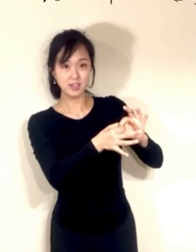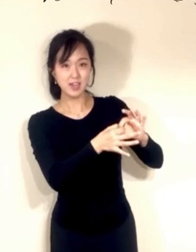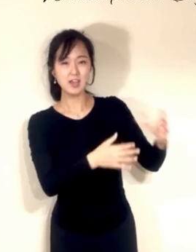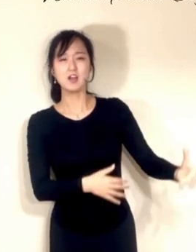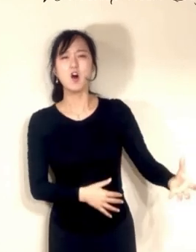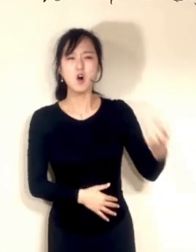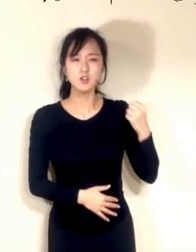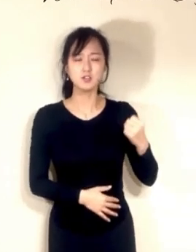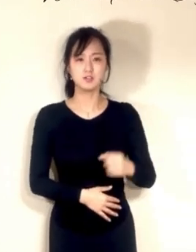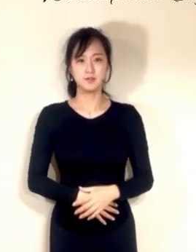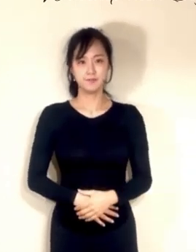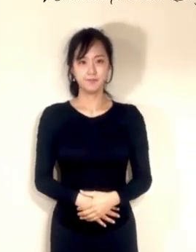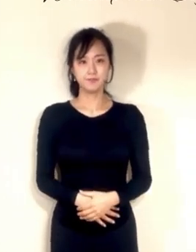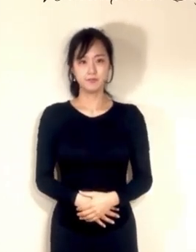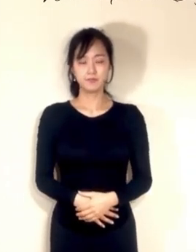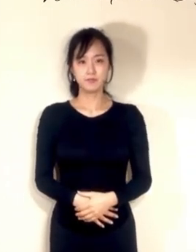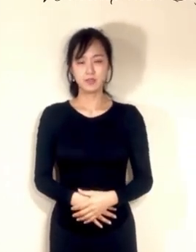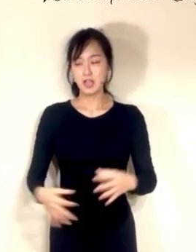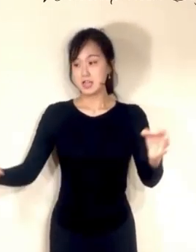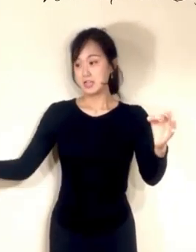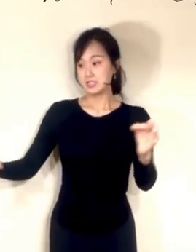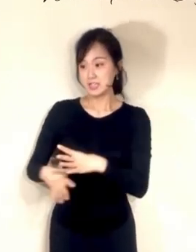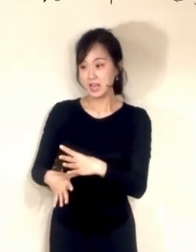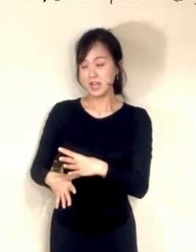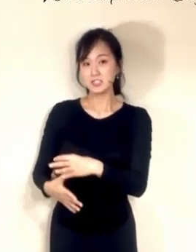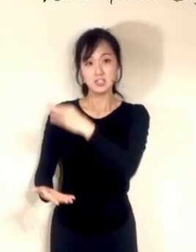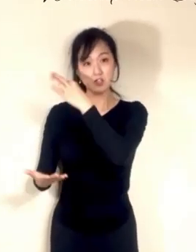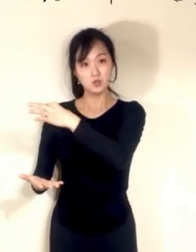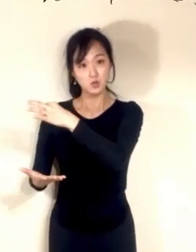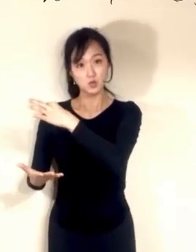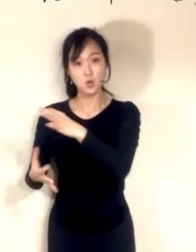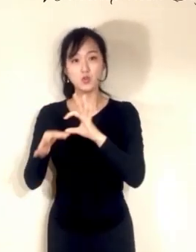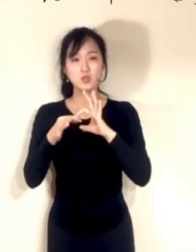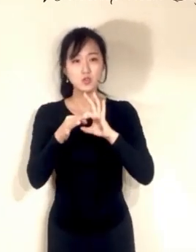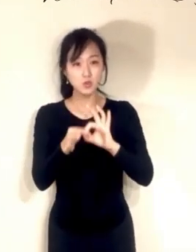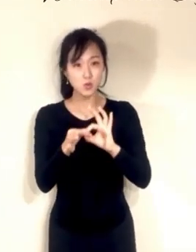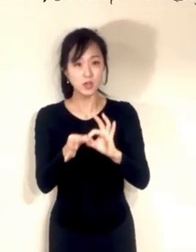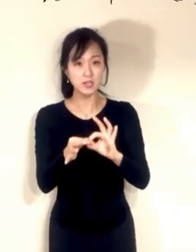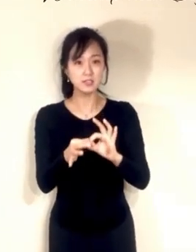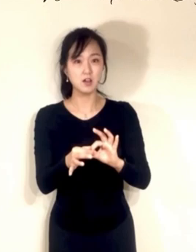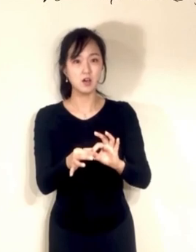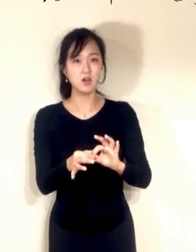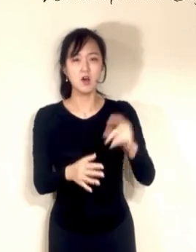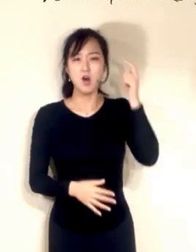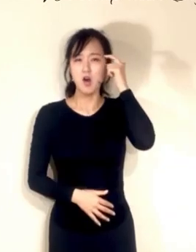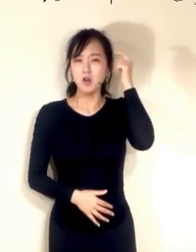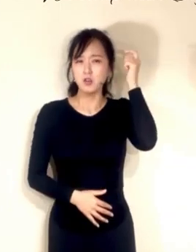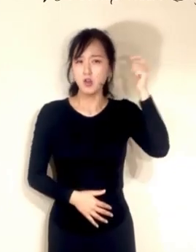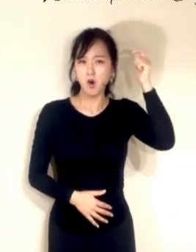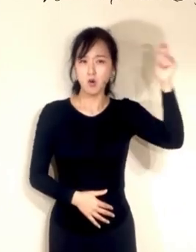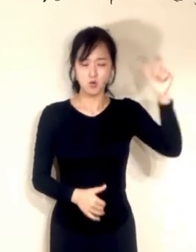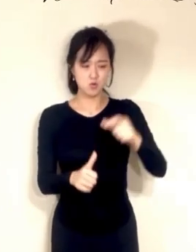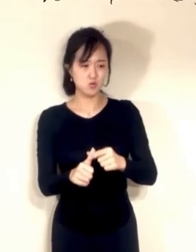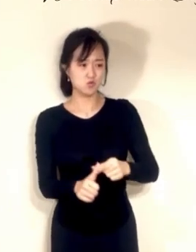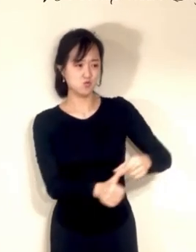말씀은 사라질 재물을 가지고 영혼을 구원하는 일에 사용하라는 말씀입니다.